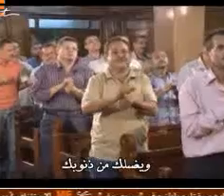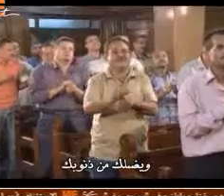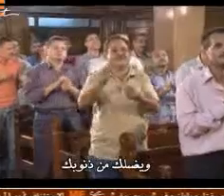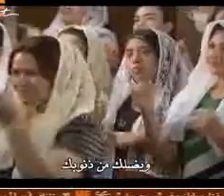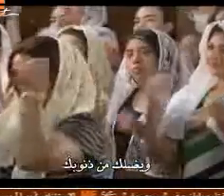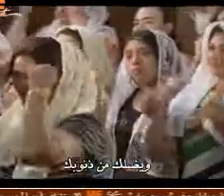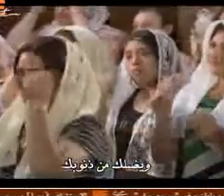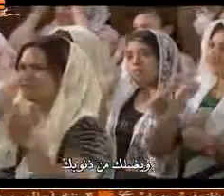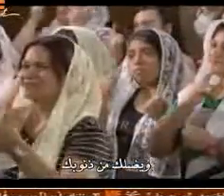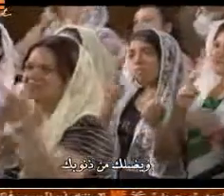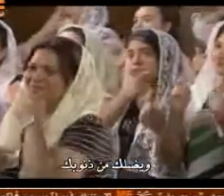واغسلك من